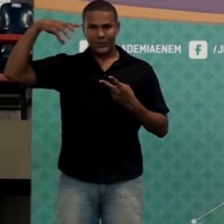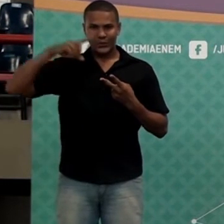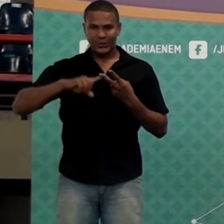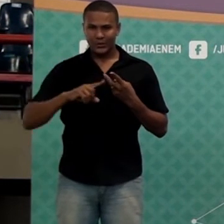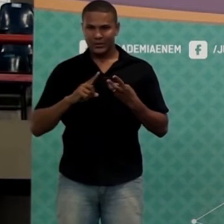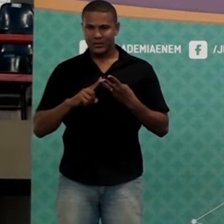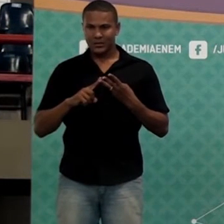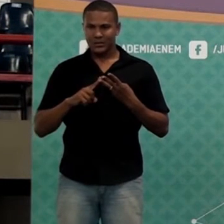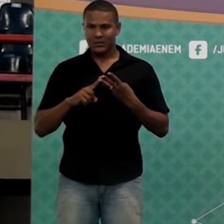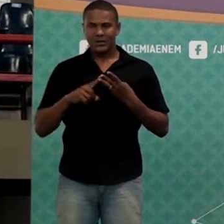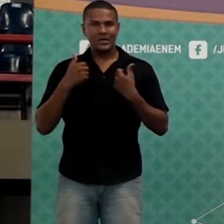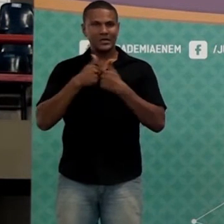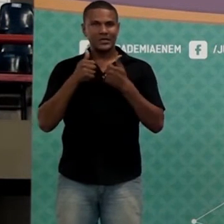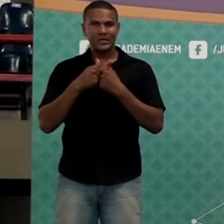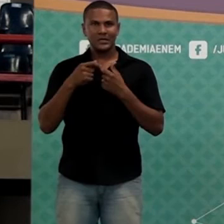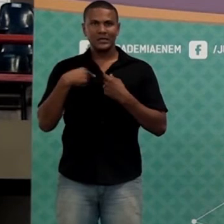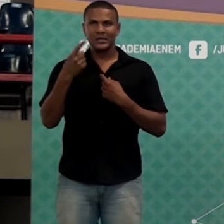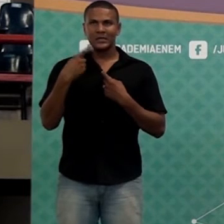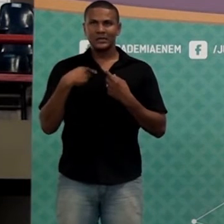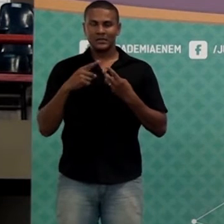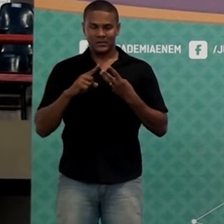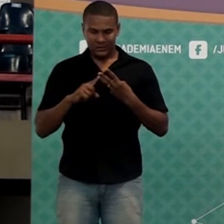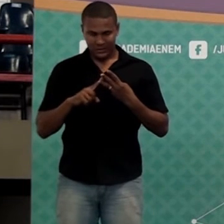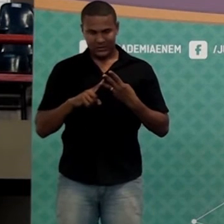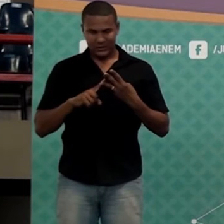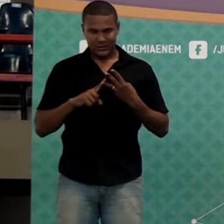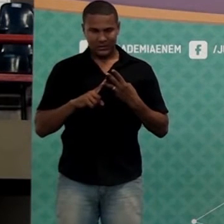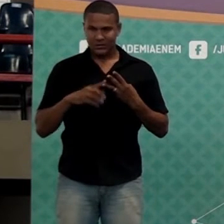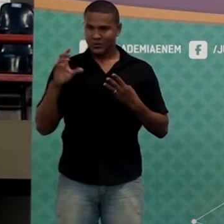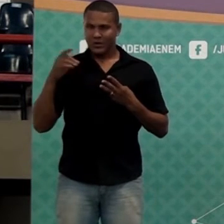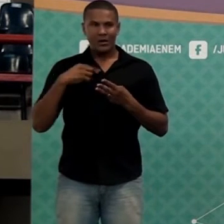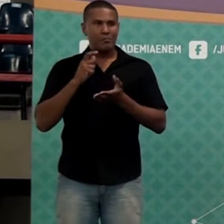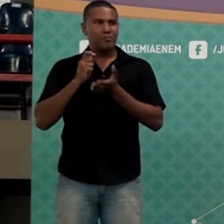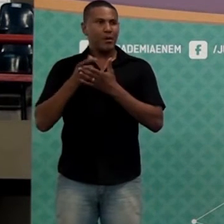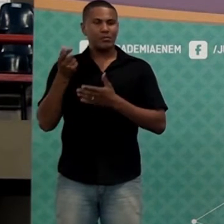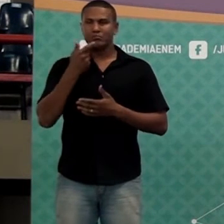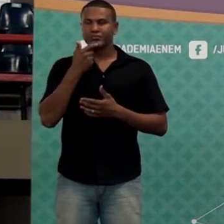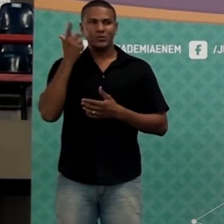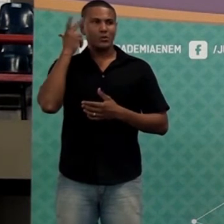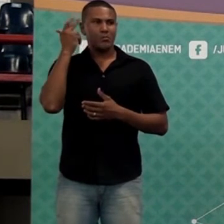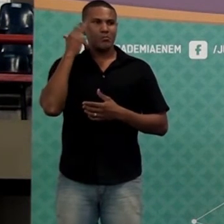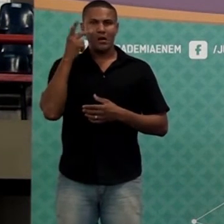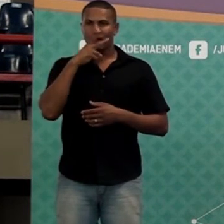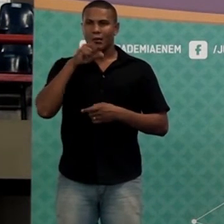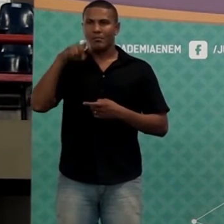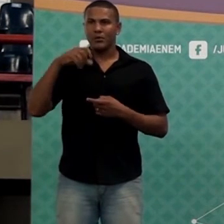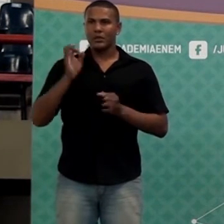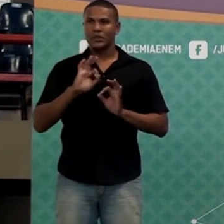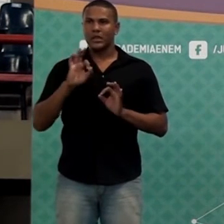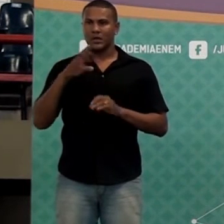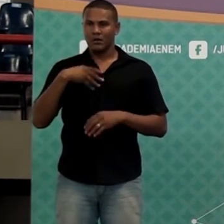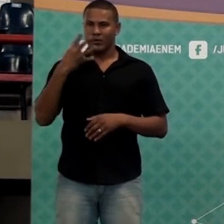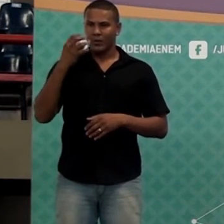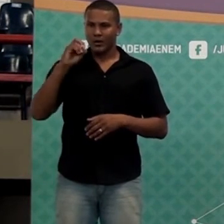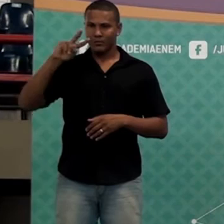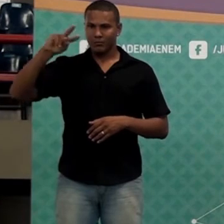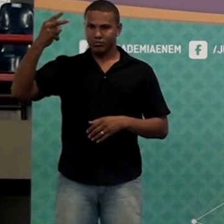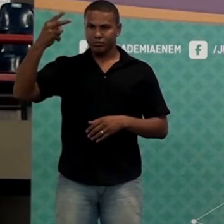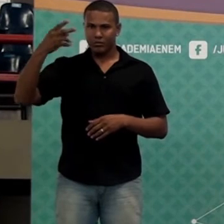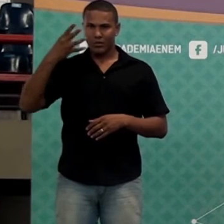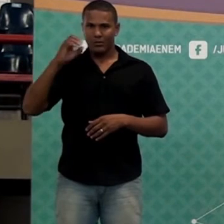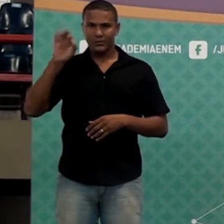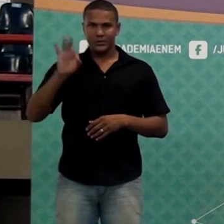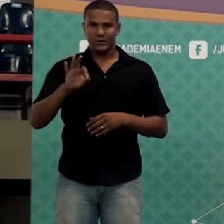paga transporte. Não paga imposto sobre os produtos, que chega a ser mais de 40% do preço do